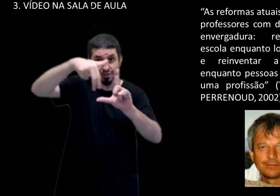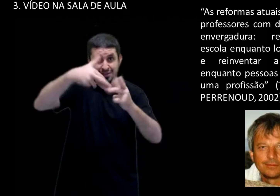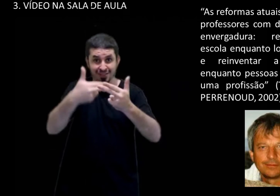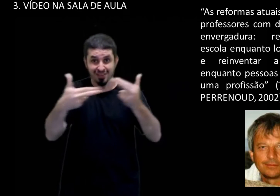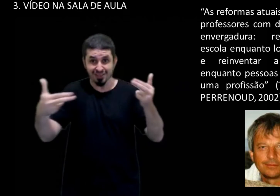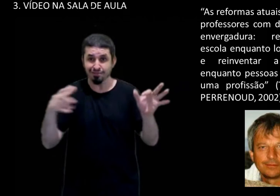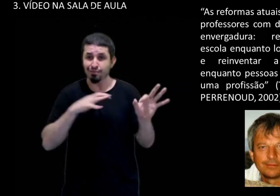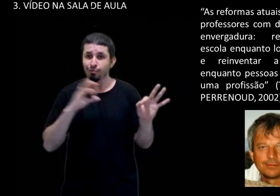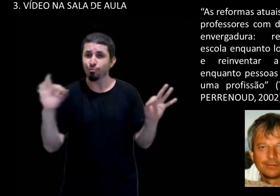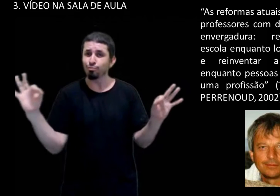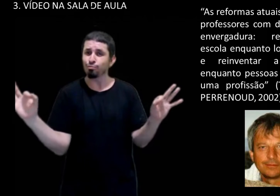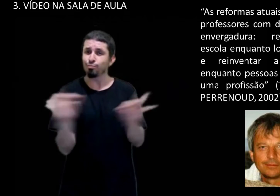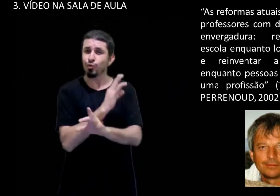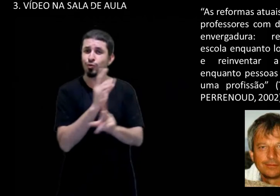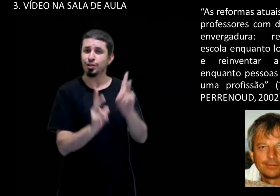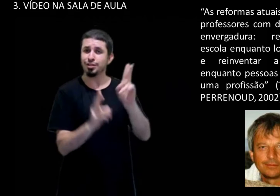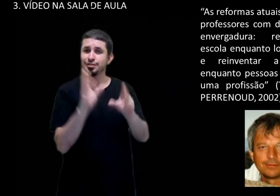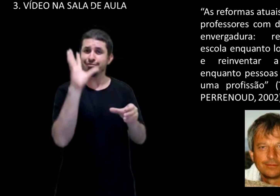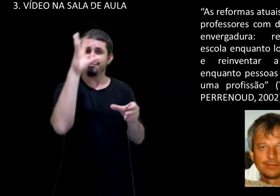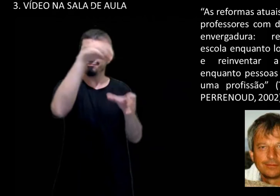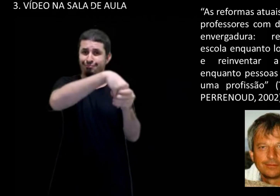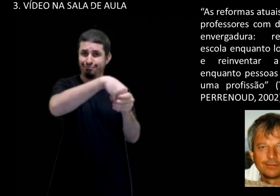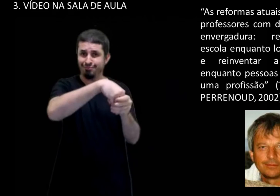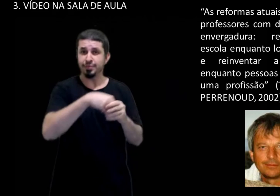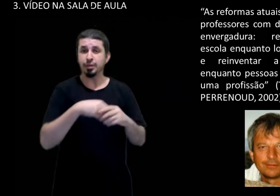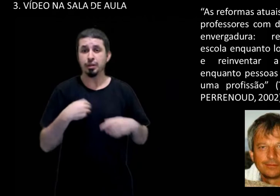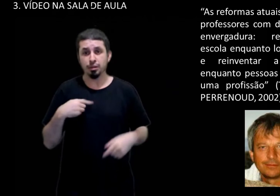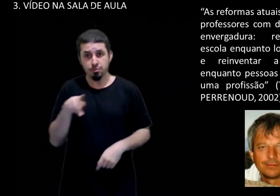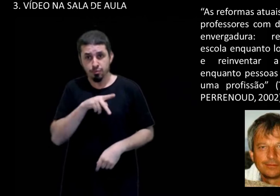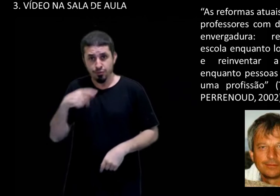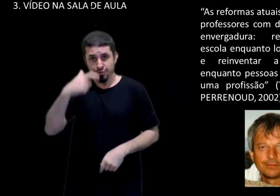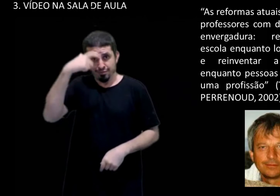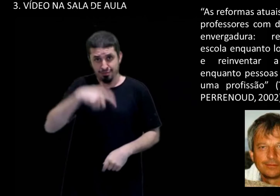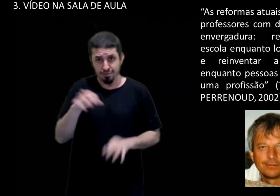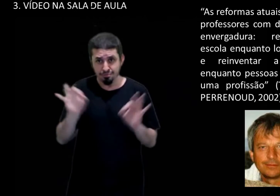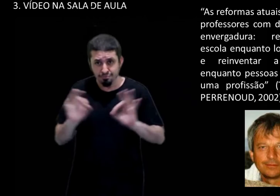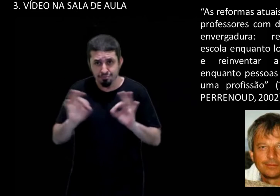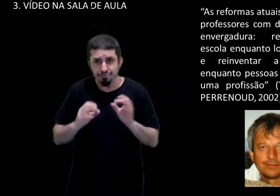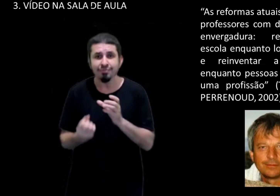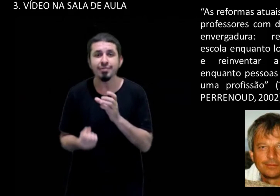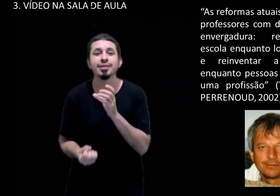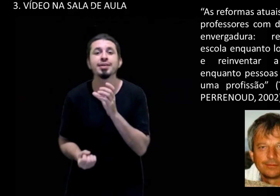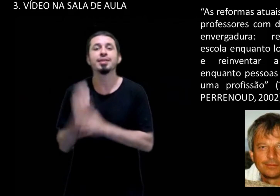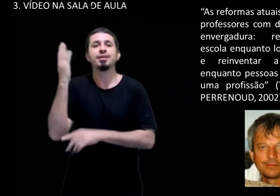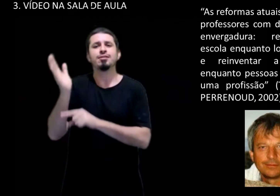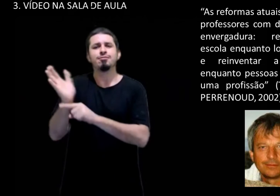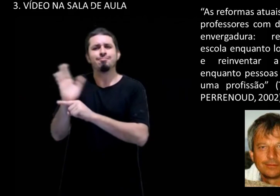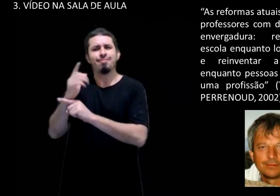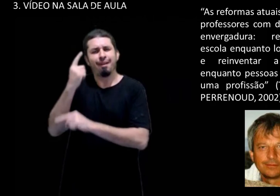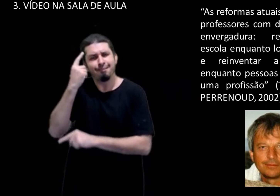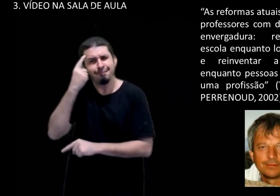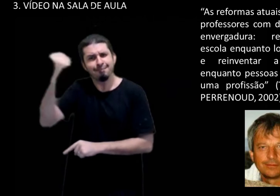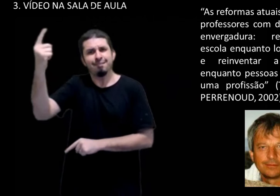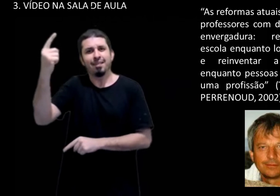de estruturar um vídeo para ou mesmo junto com seus alunos. Nesta linha